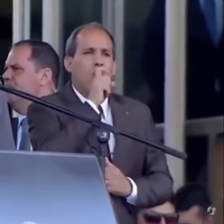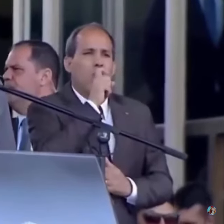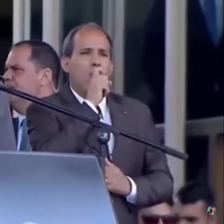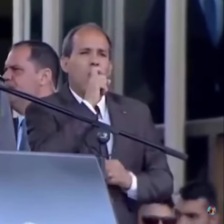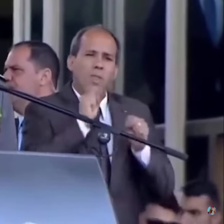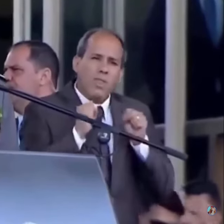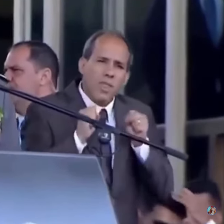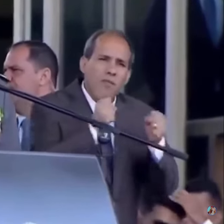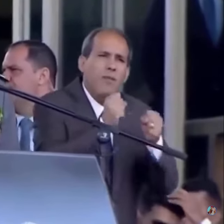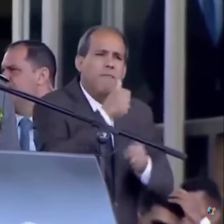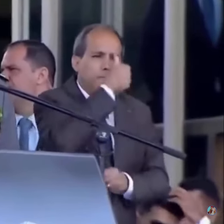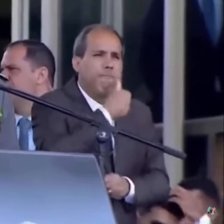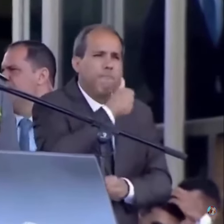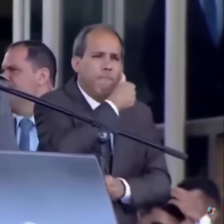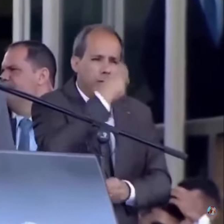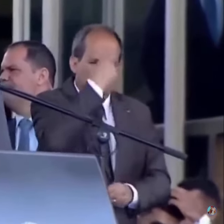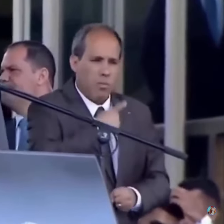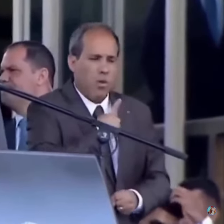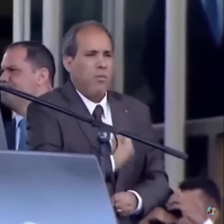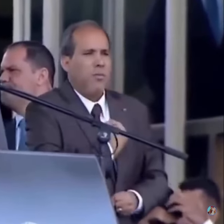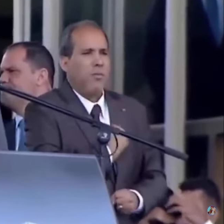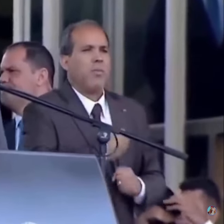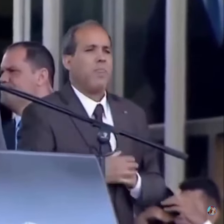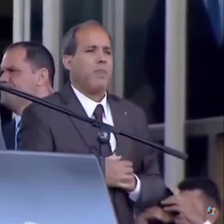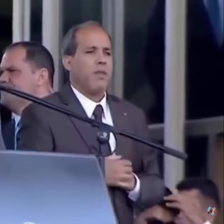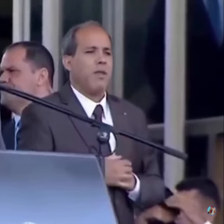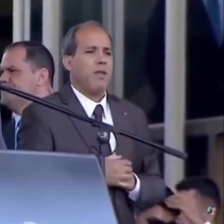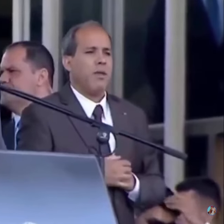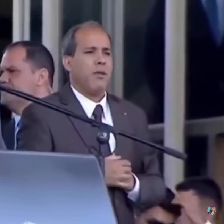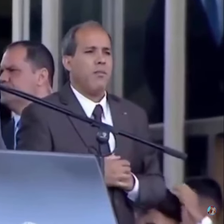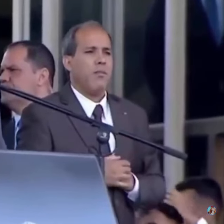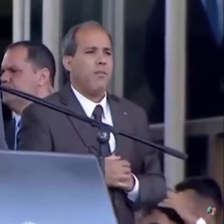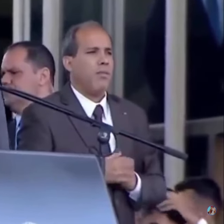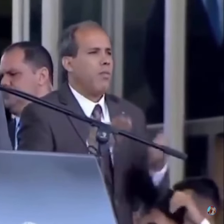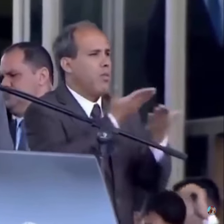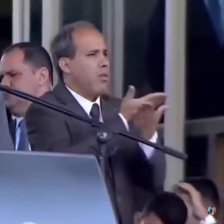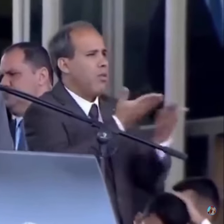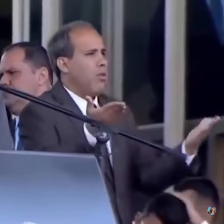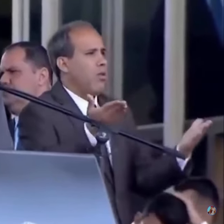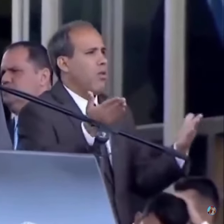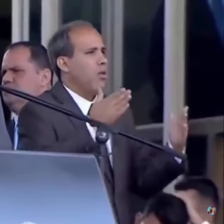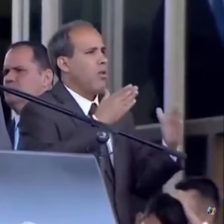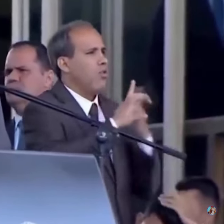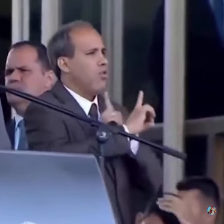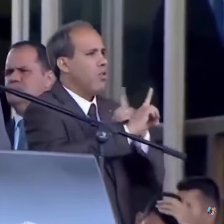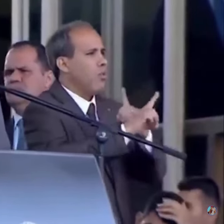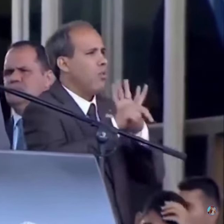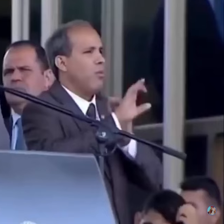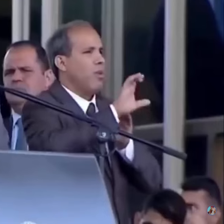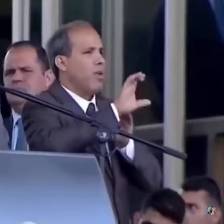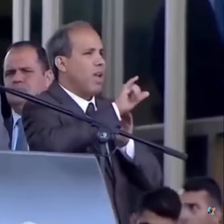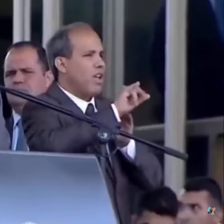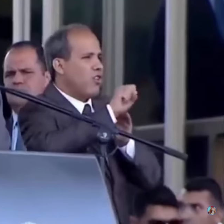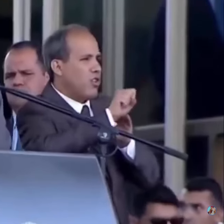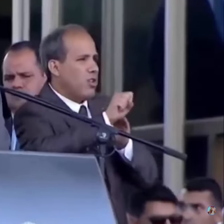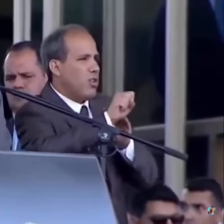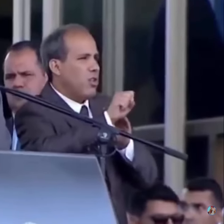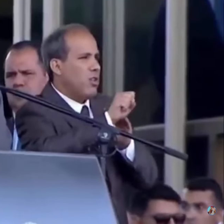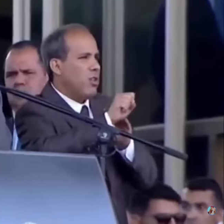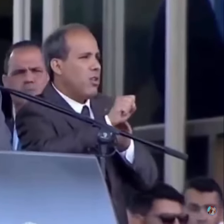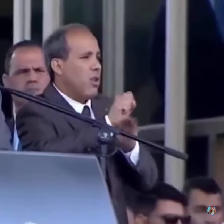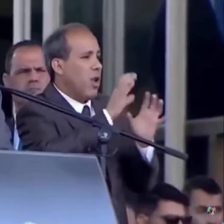o sacrifício da própria vida. Prezados discípulos de Caxias, ao longo desses